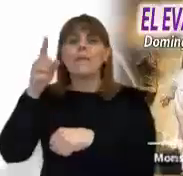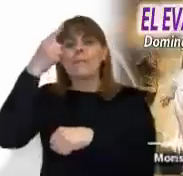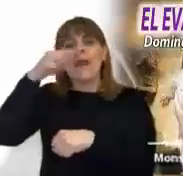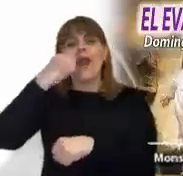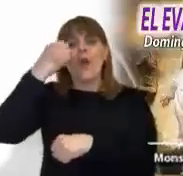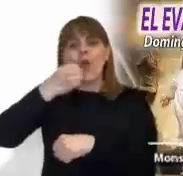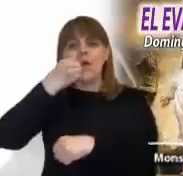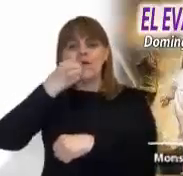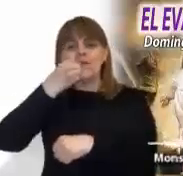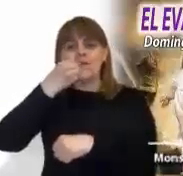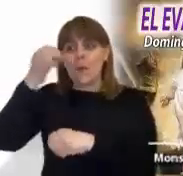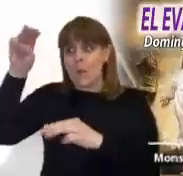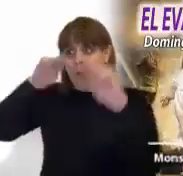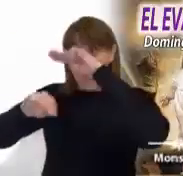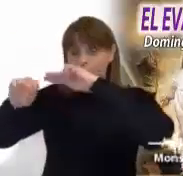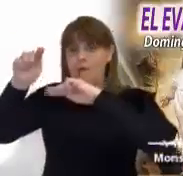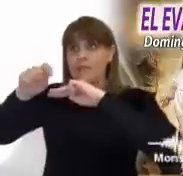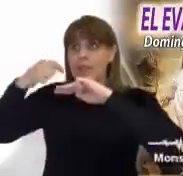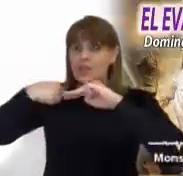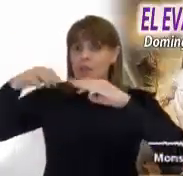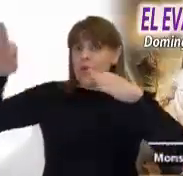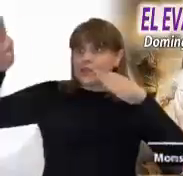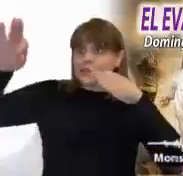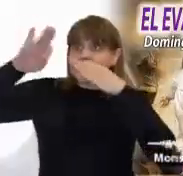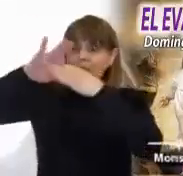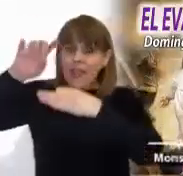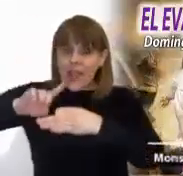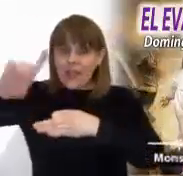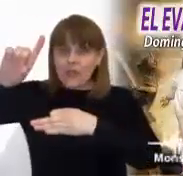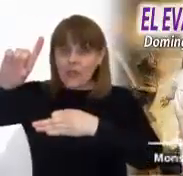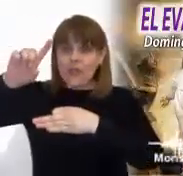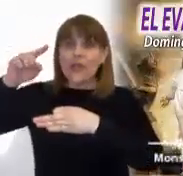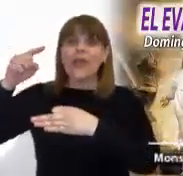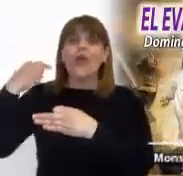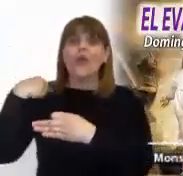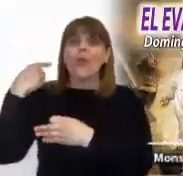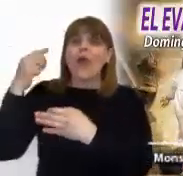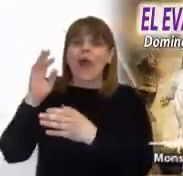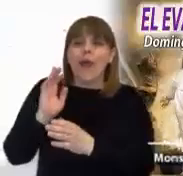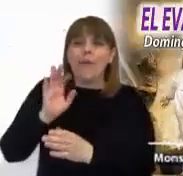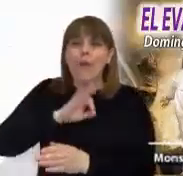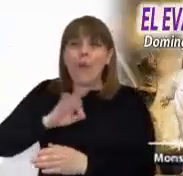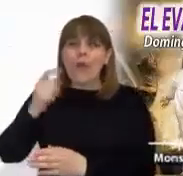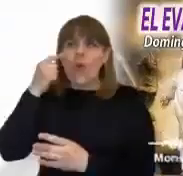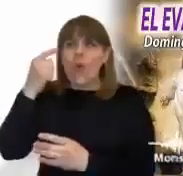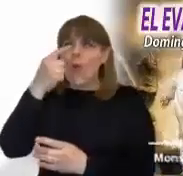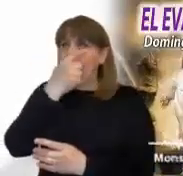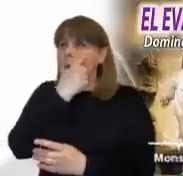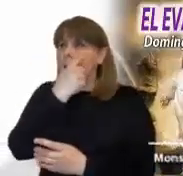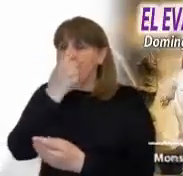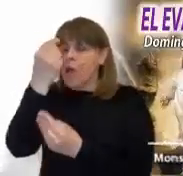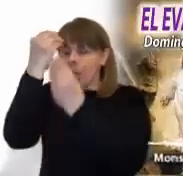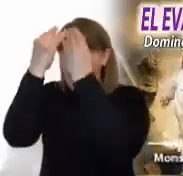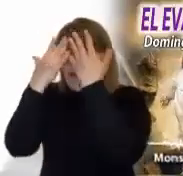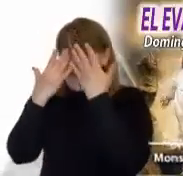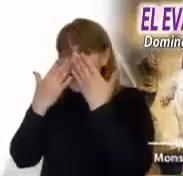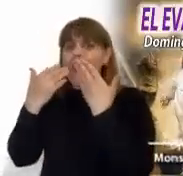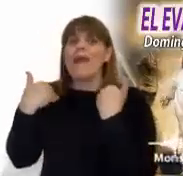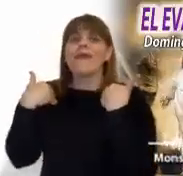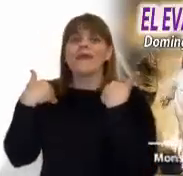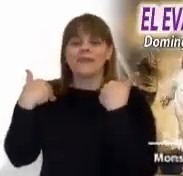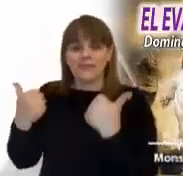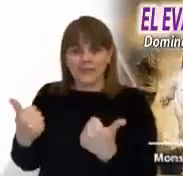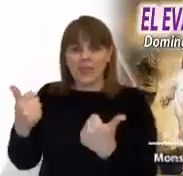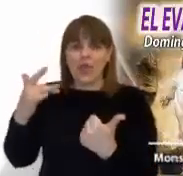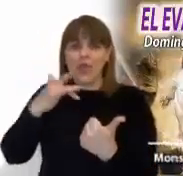con Dios, es el ponerse en presencia de Dios y mirar las cosas como Dios la ve, con sus ojos y su corazón.